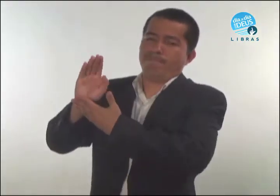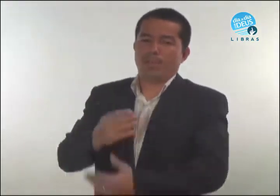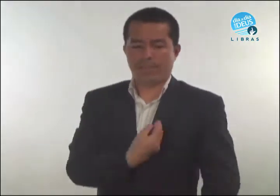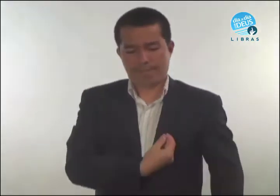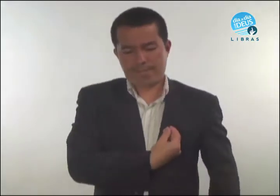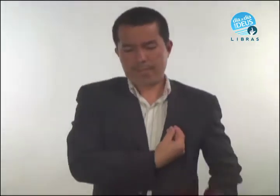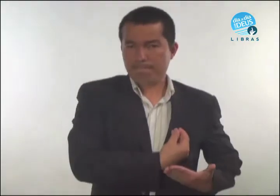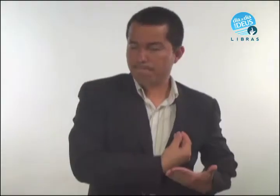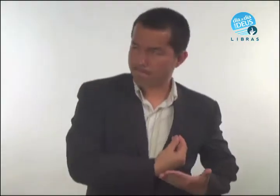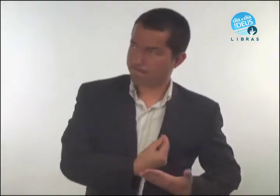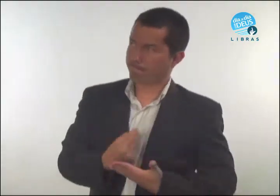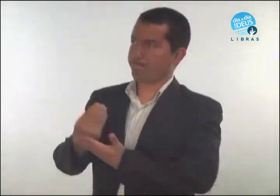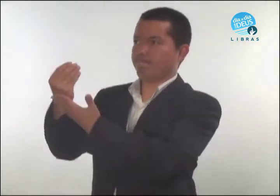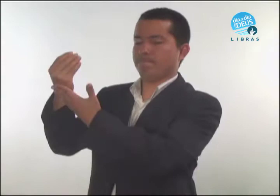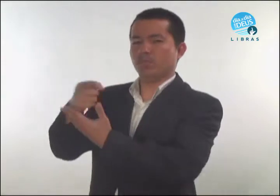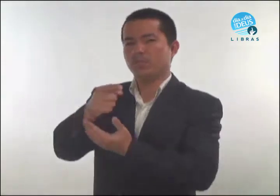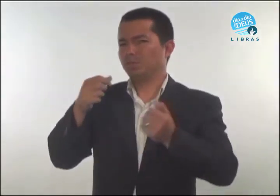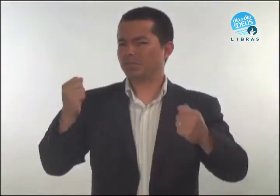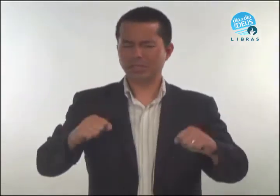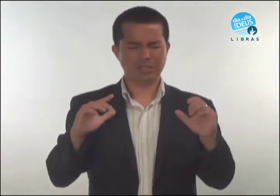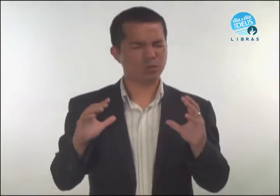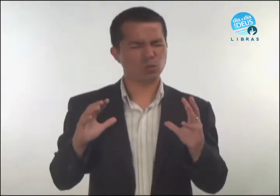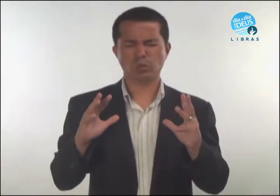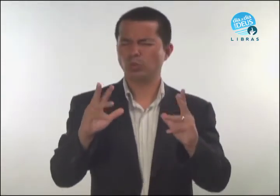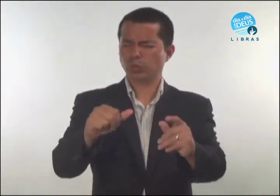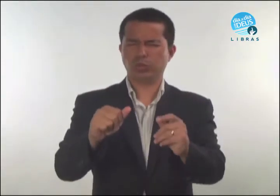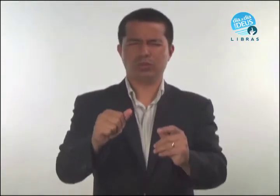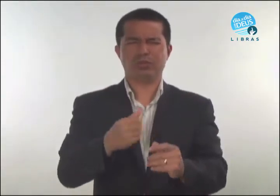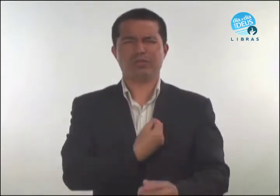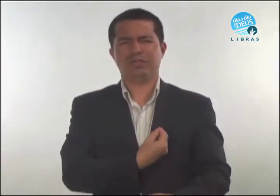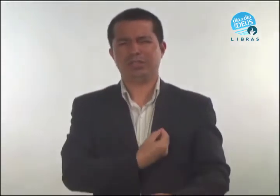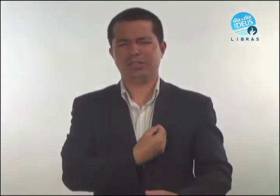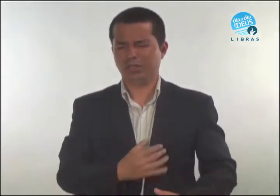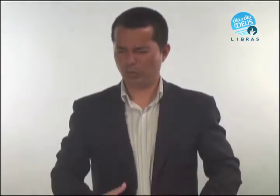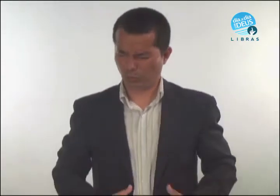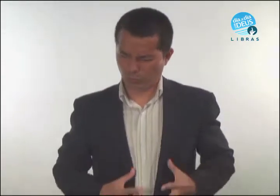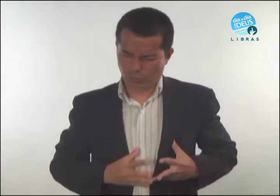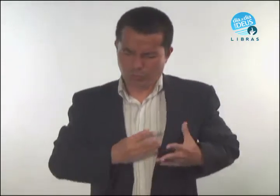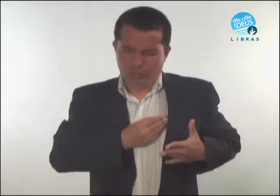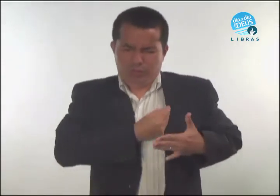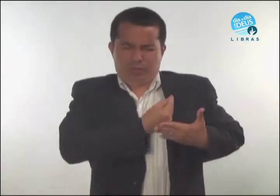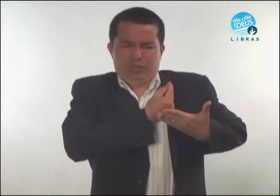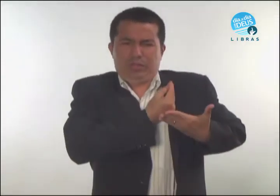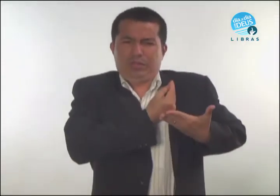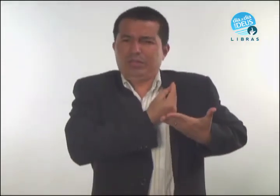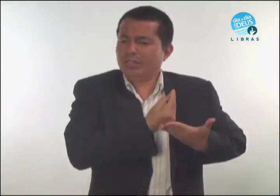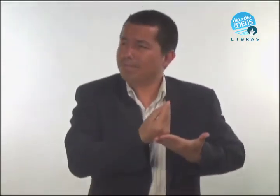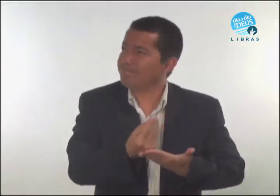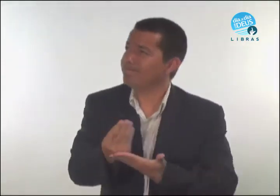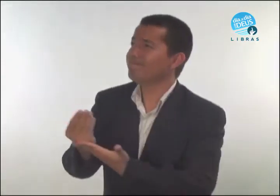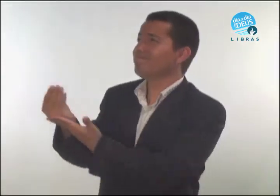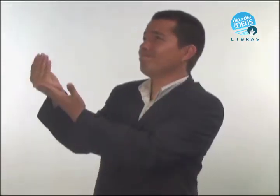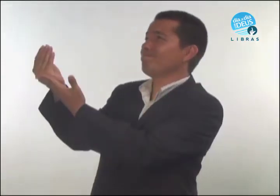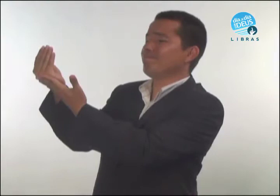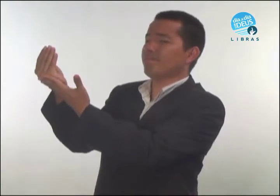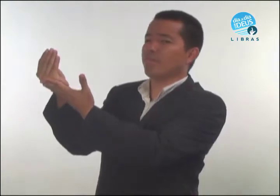se entrega integralmente para Jesus, ou você nunca deu nada da sua alma a Ele. E